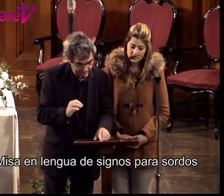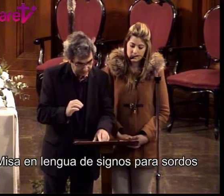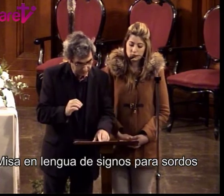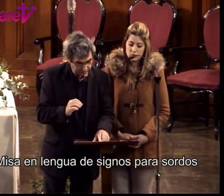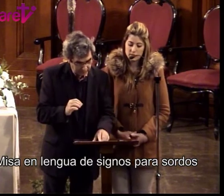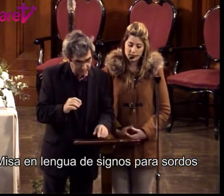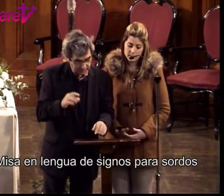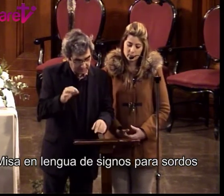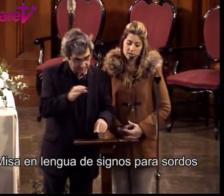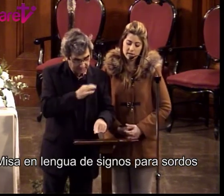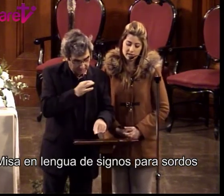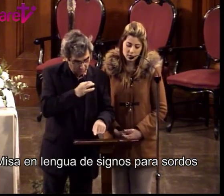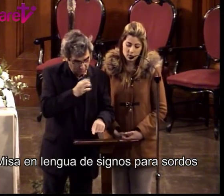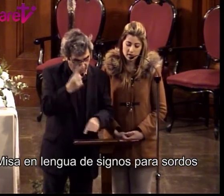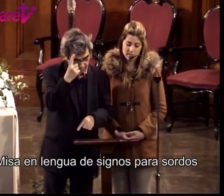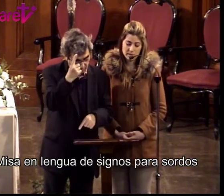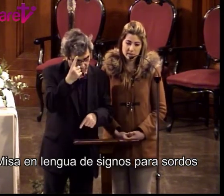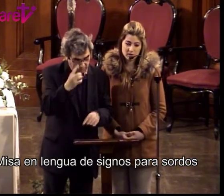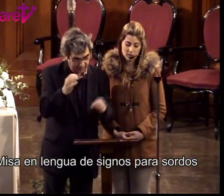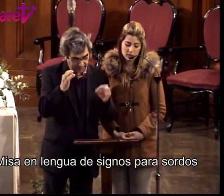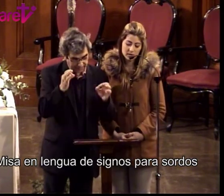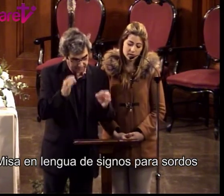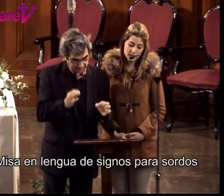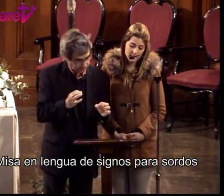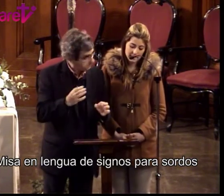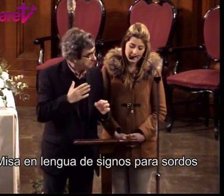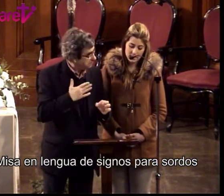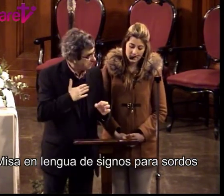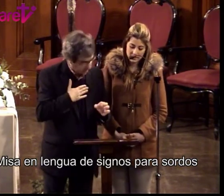Todos repetimos, el Señor es mi pastor, nada me falta.